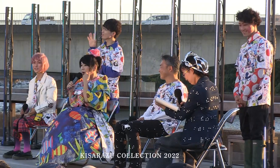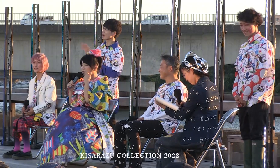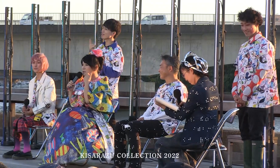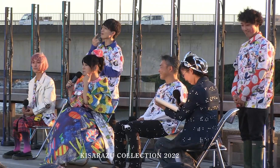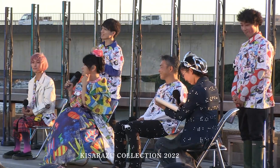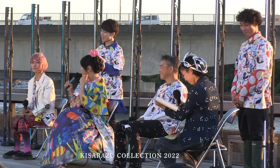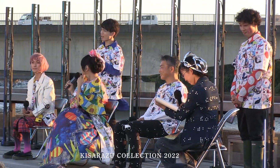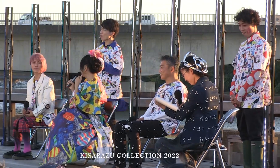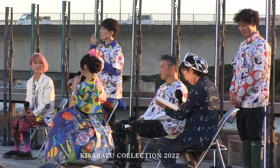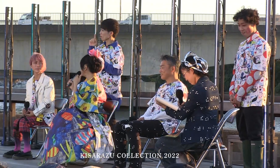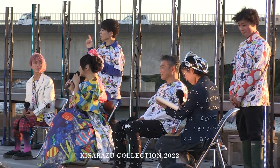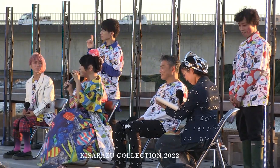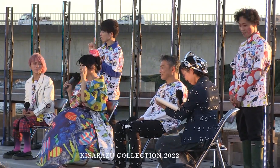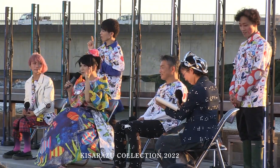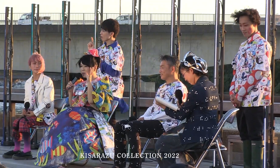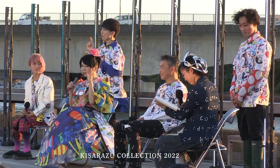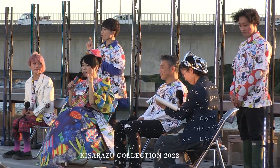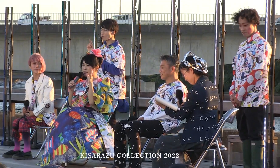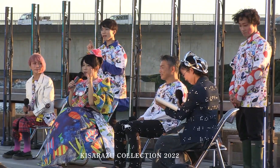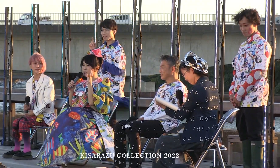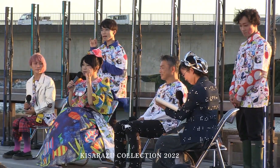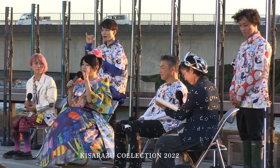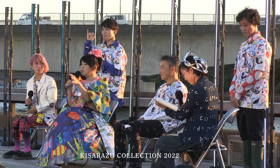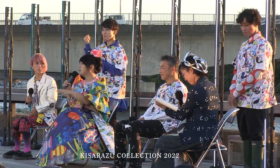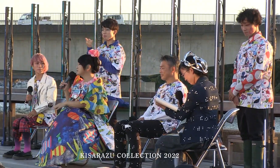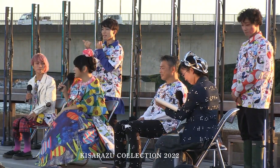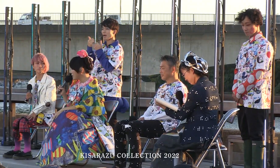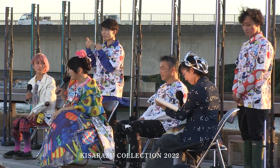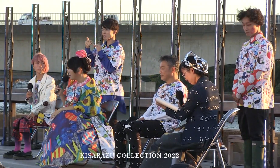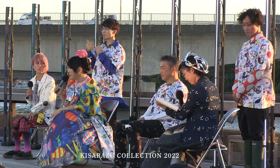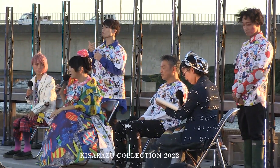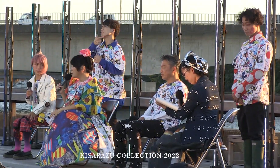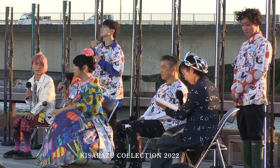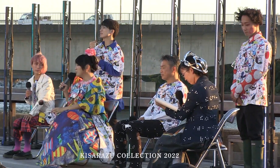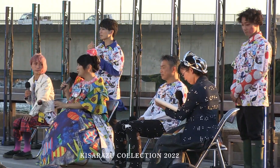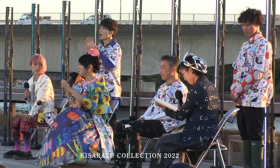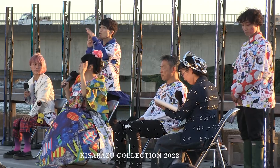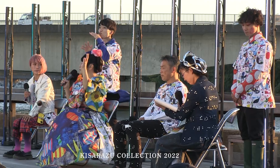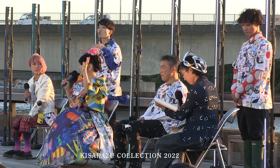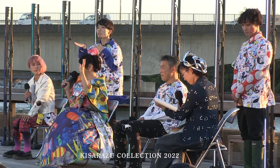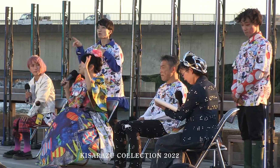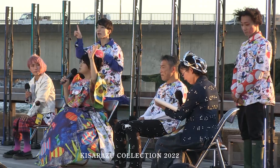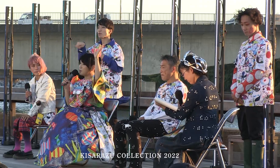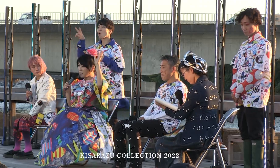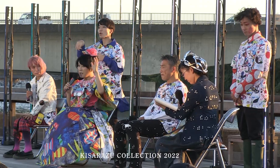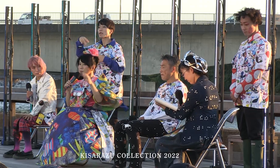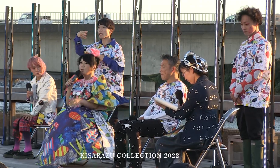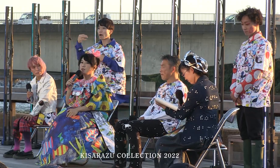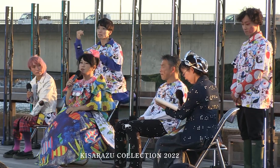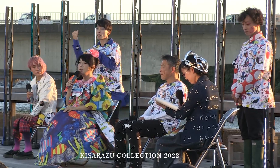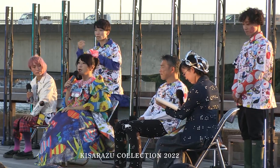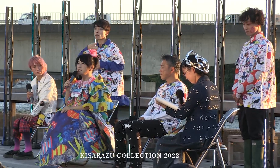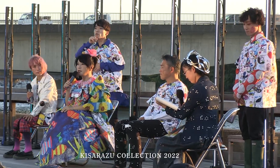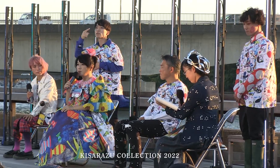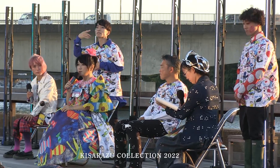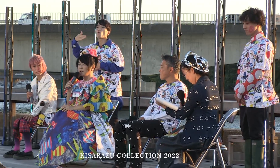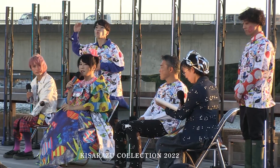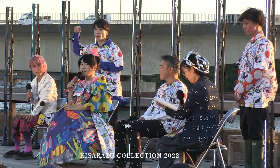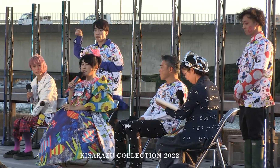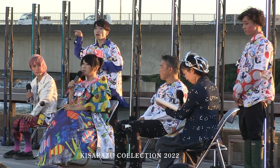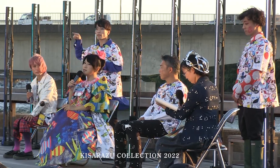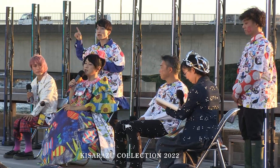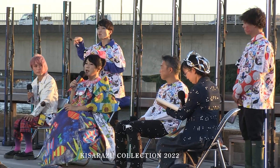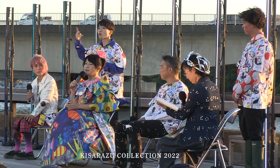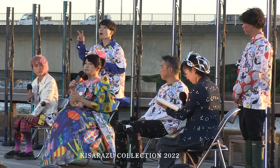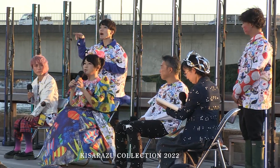、あの私ね、お姉さんみたいにね慕っている藤原紀香さんが、あの本当にお姉ちゃんみたいに一つ上でね、で紀香さんと二